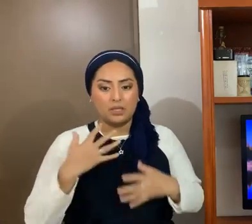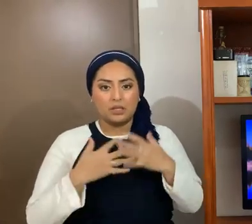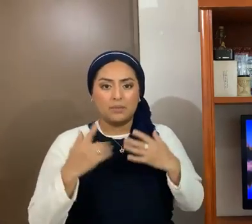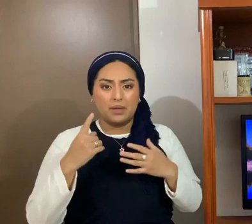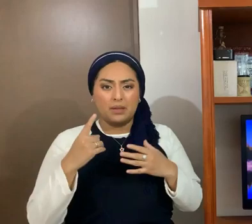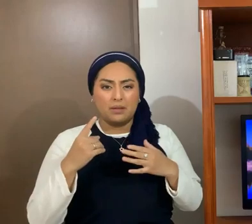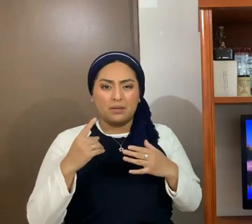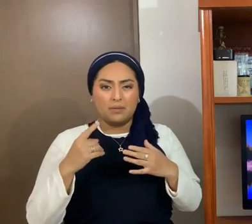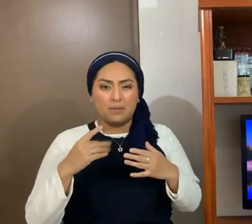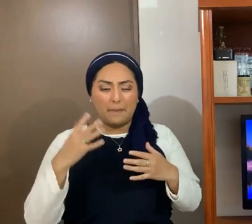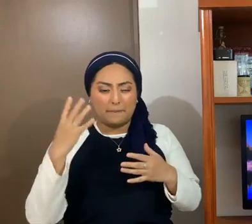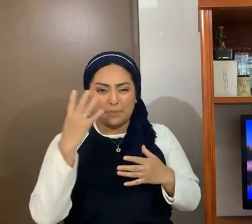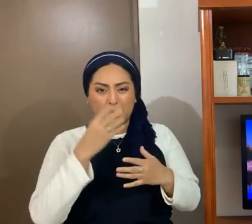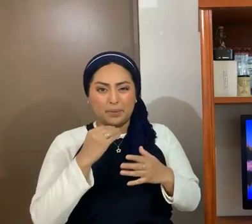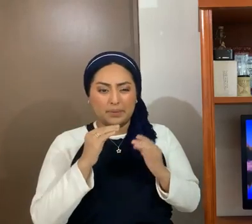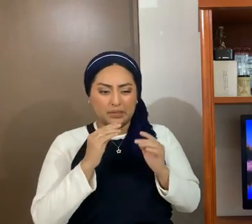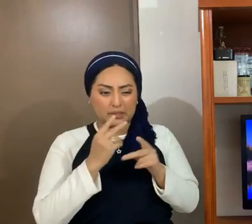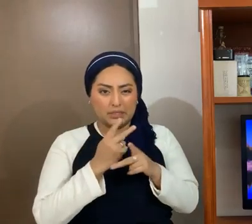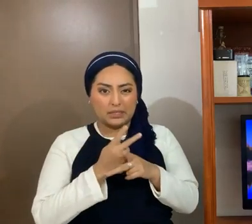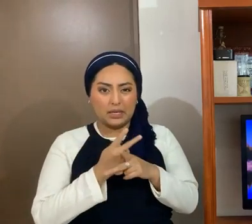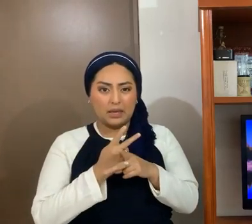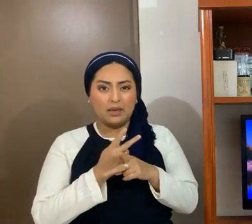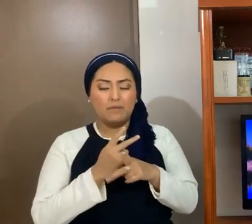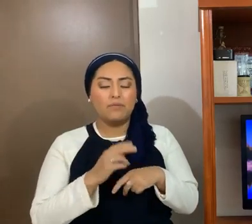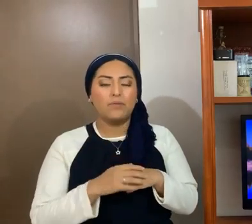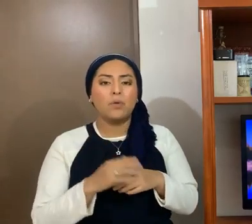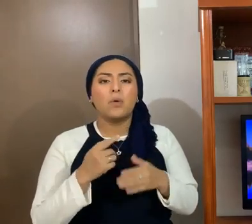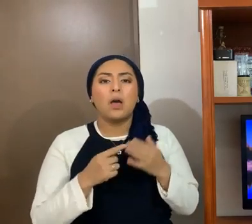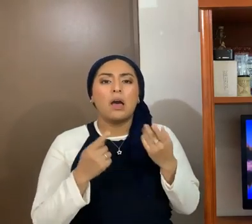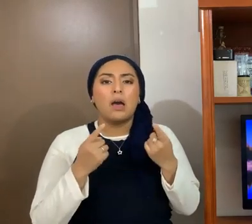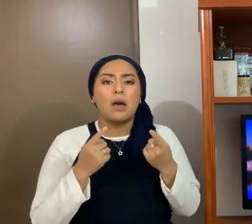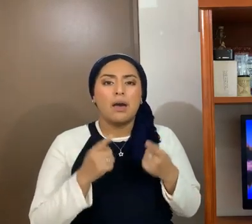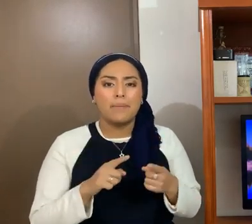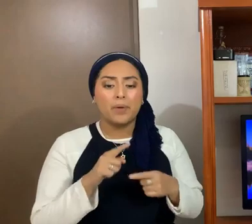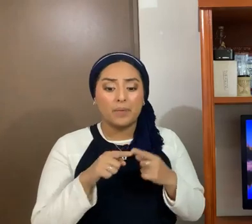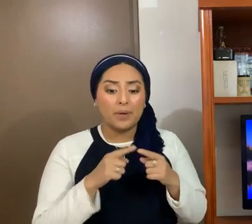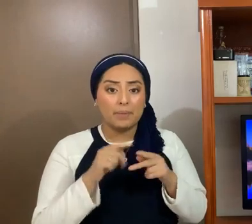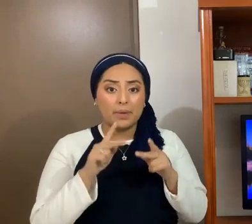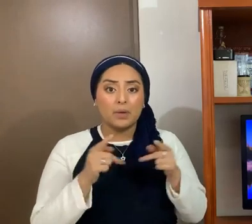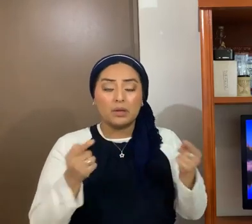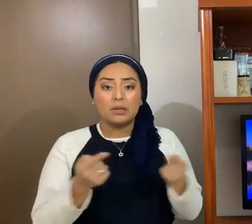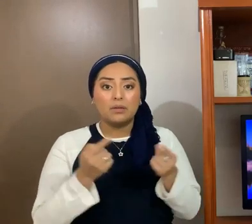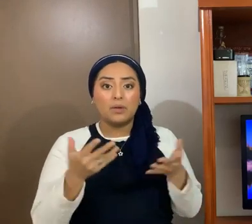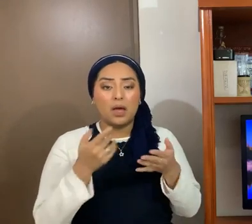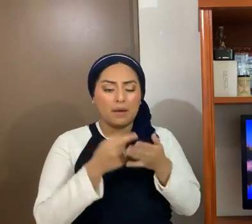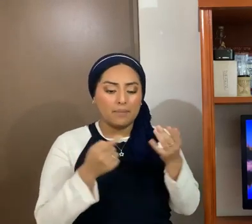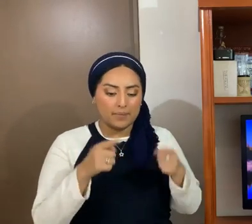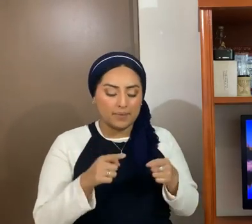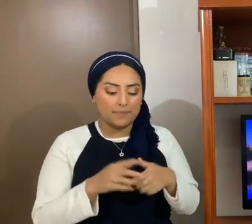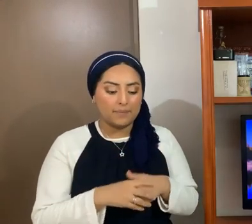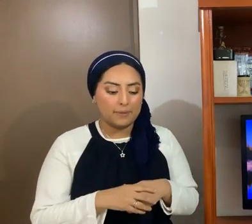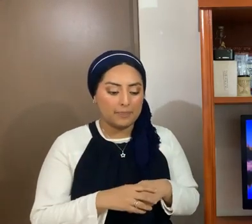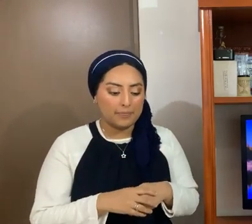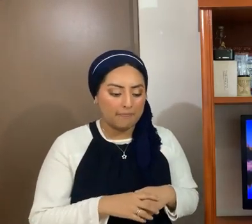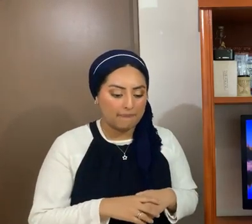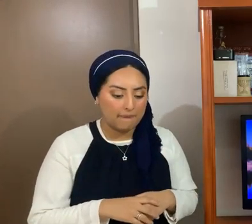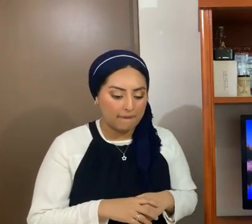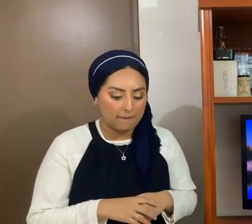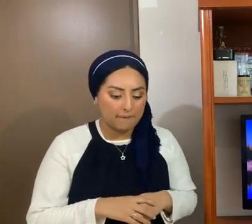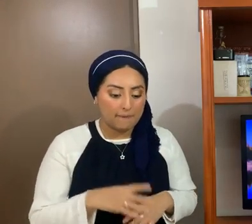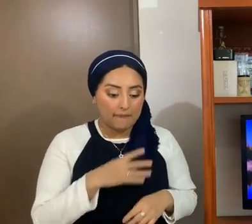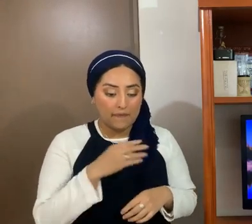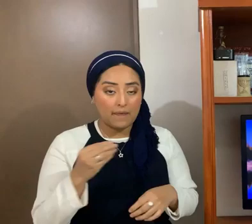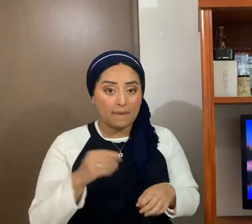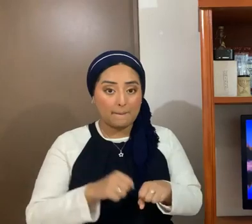sumamente detallado, sumamente delicado. El templo, las columnas. ¿Qué pasó en cuanto el pueblo pecó? Segunda de Reyes, capítulo 25, verso 13.